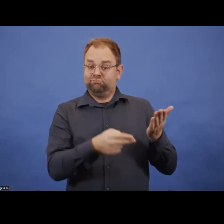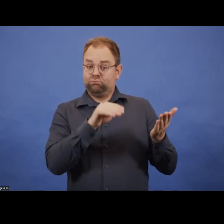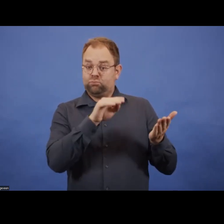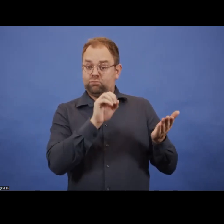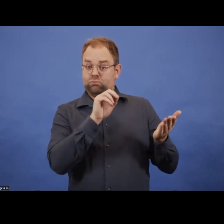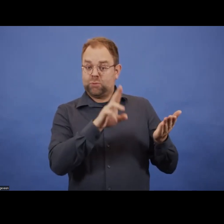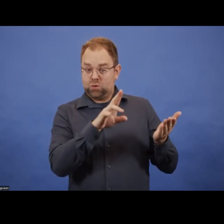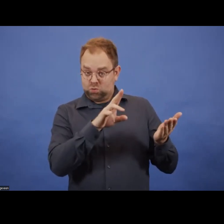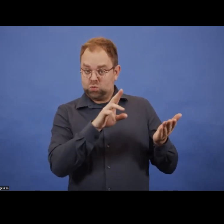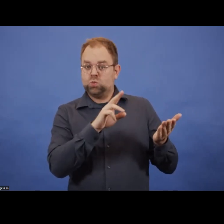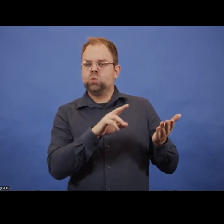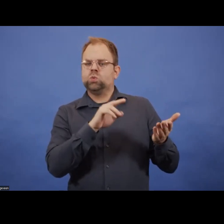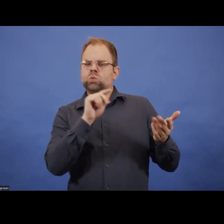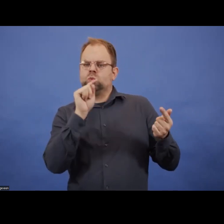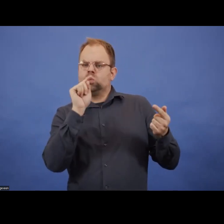hacer estos